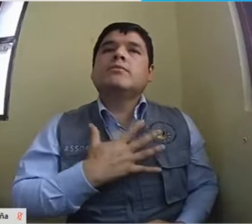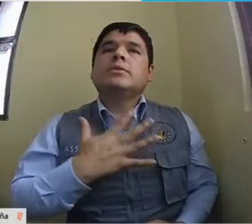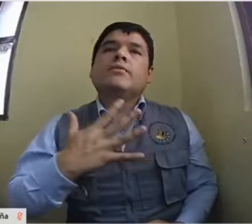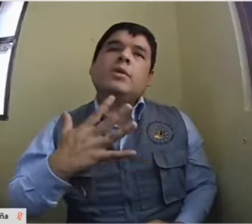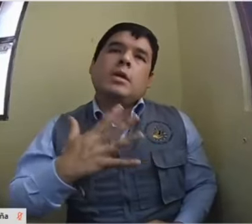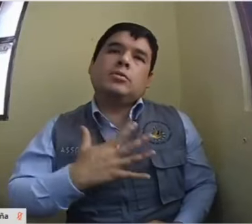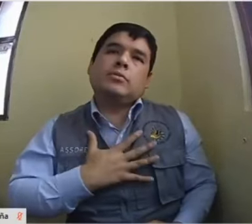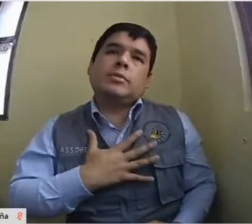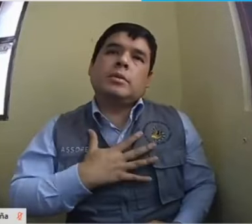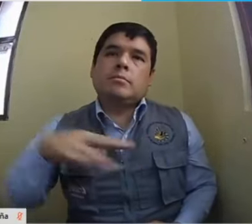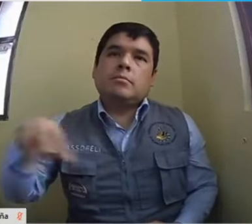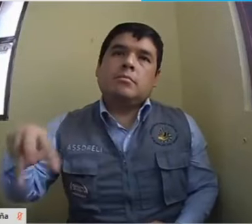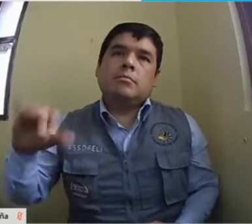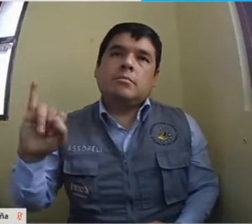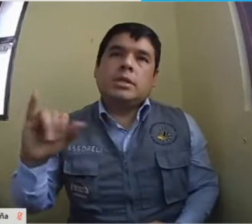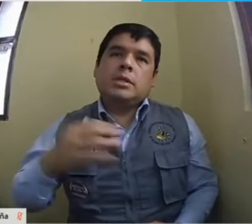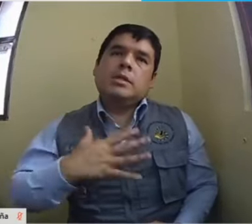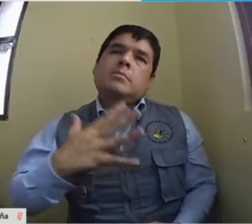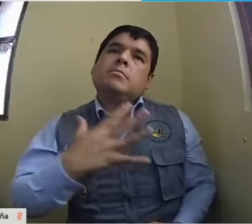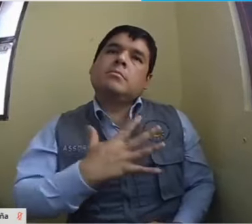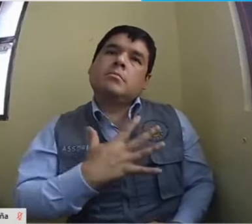Mi, esa es la seña de mi